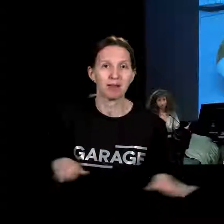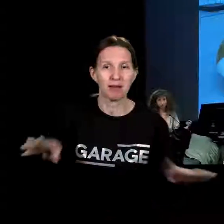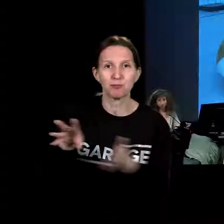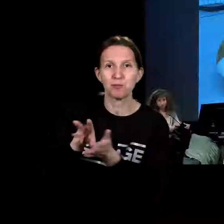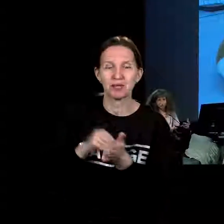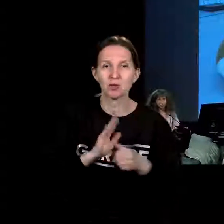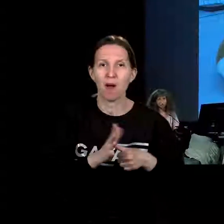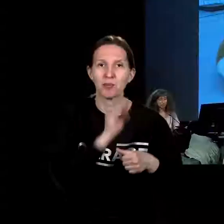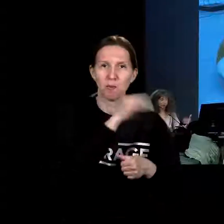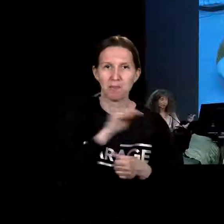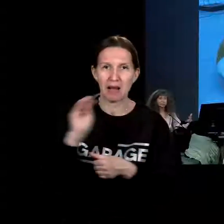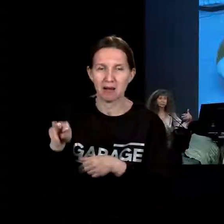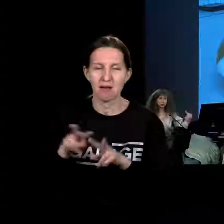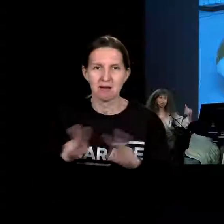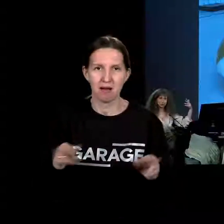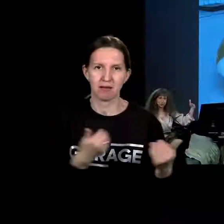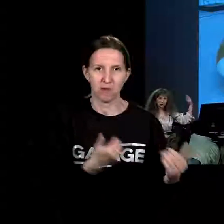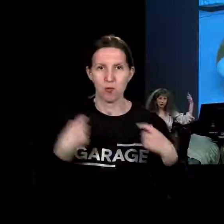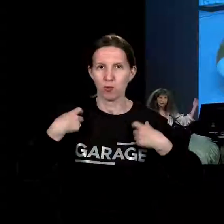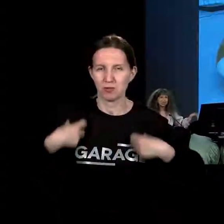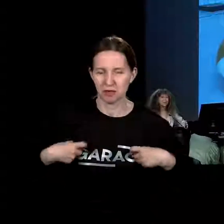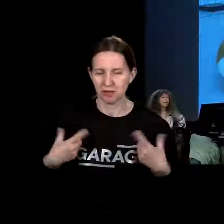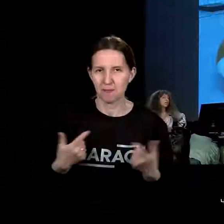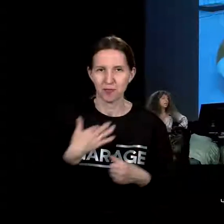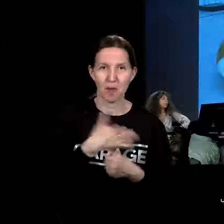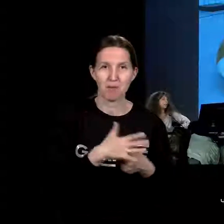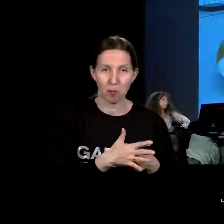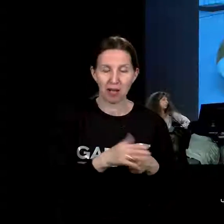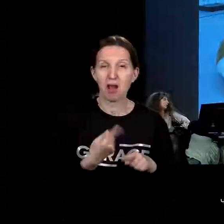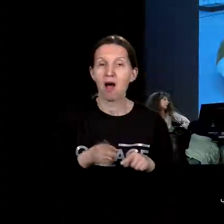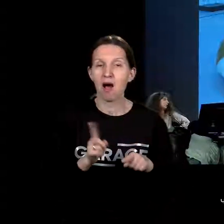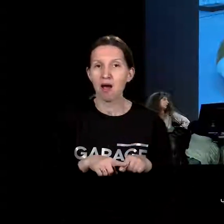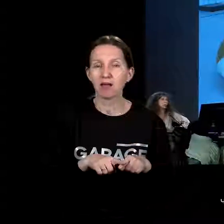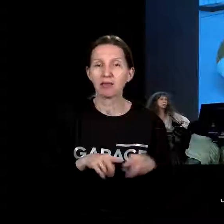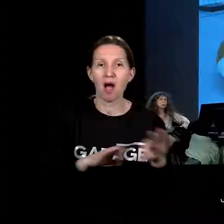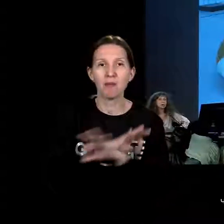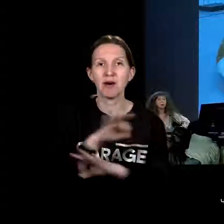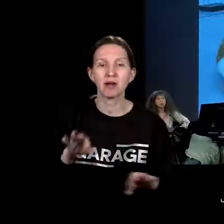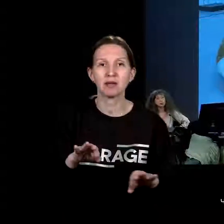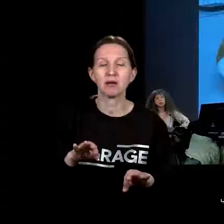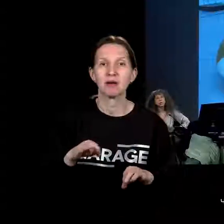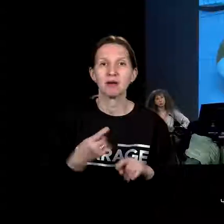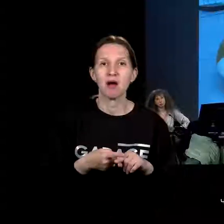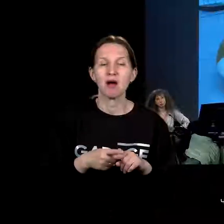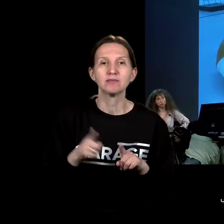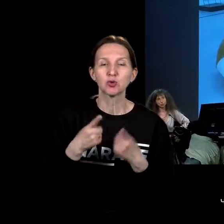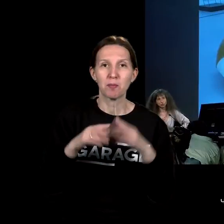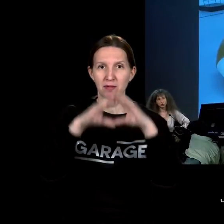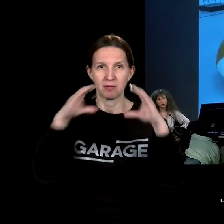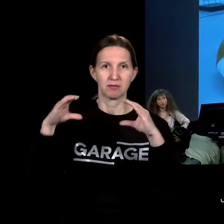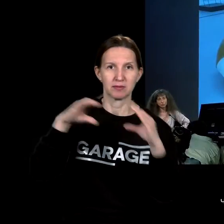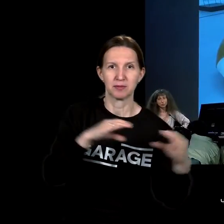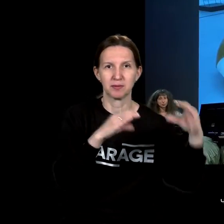принципу пропеллеров, вот эти, как летали его рюкзаки, пропеллеры. И это аппарат сконструированный для того, чтобы летать между деревьями в